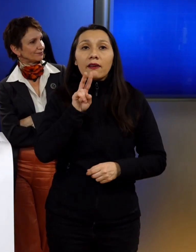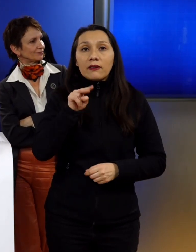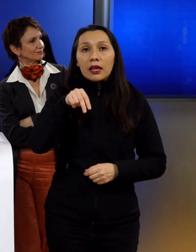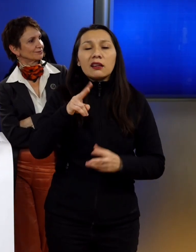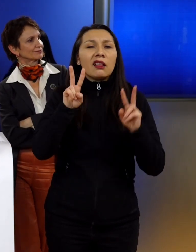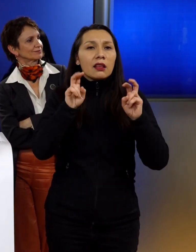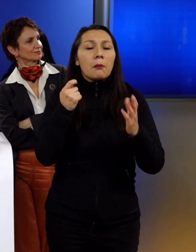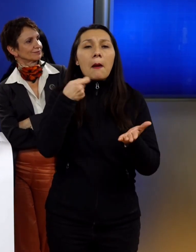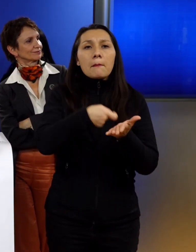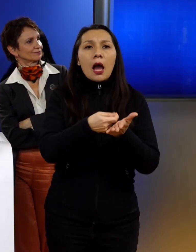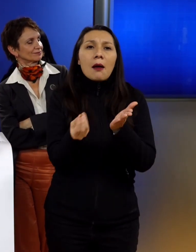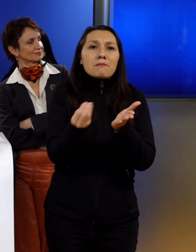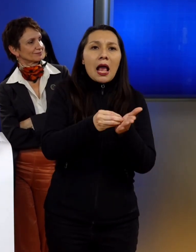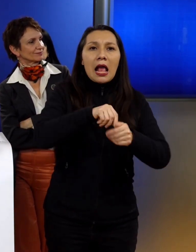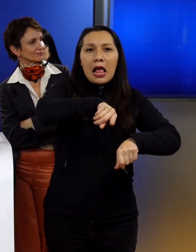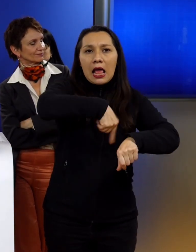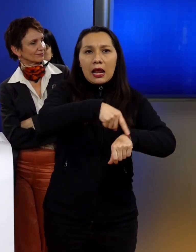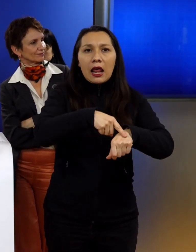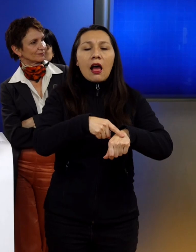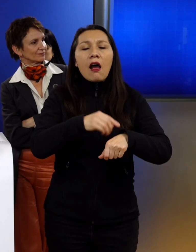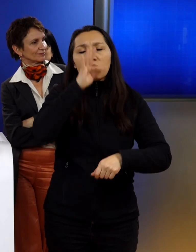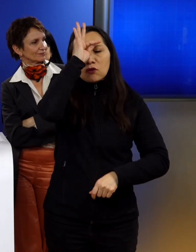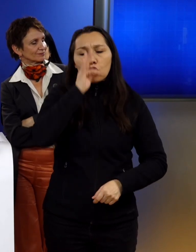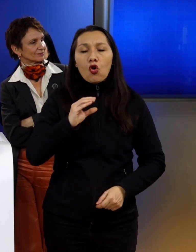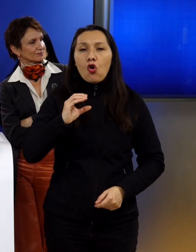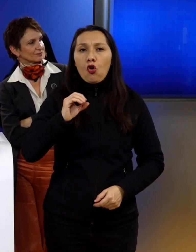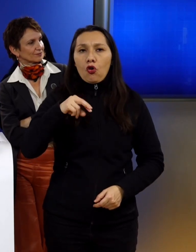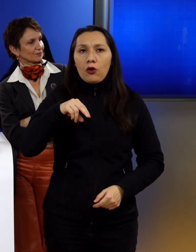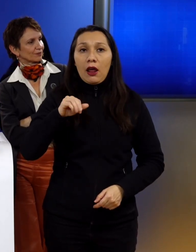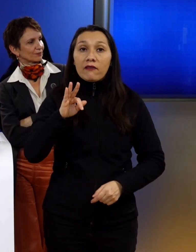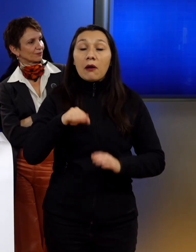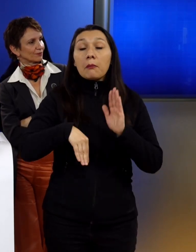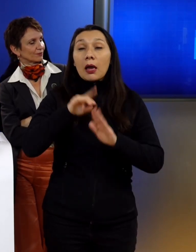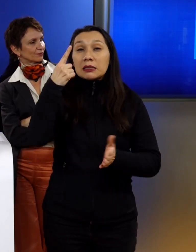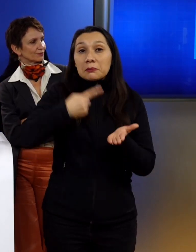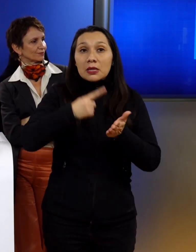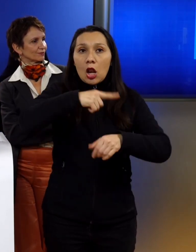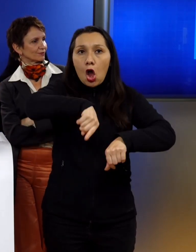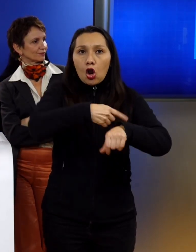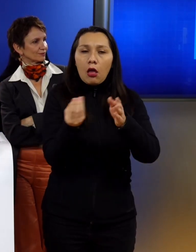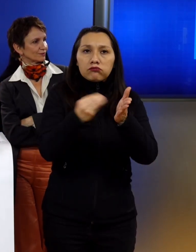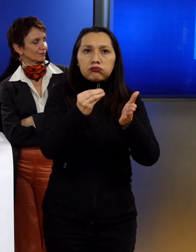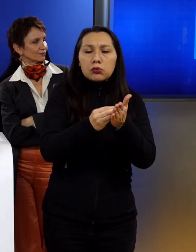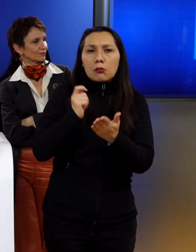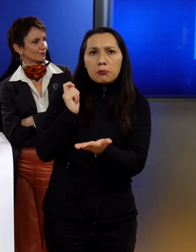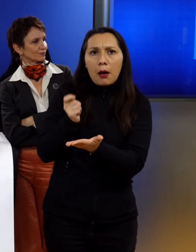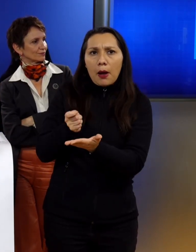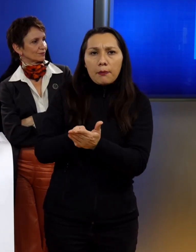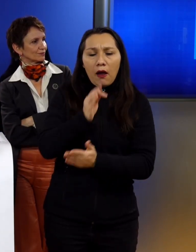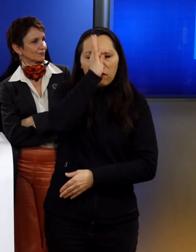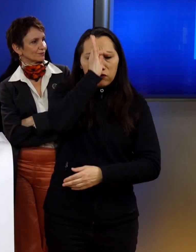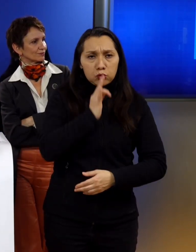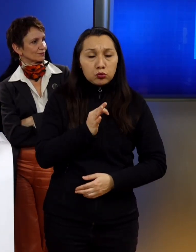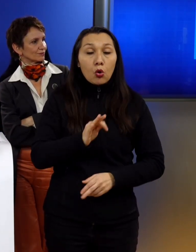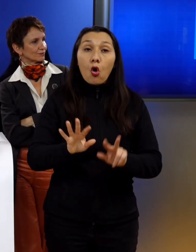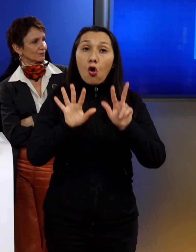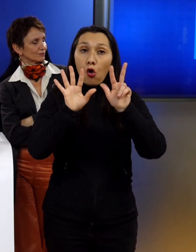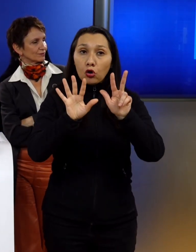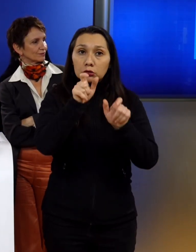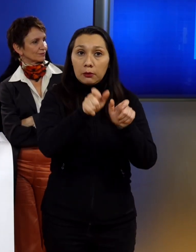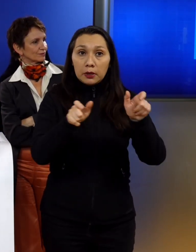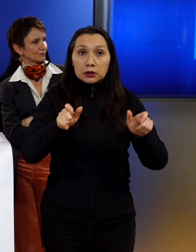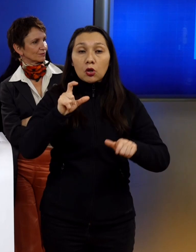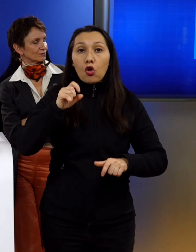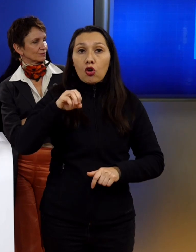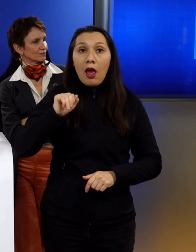al pago de horas extras a funcionarios de CONAF, donde se han registrado más de 1,000 horas extras en cada uno de estos funcionarios, son 8 funcionarios de